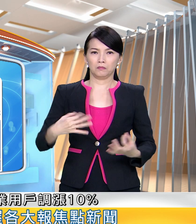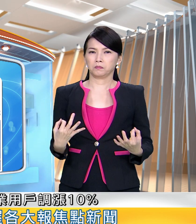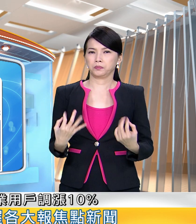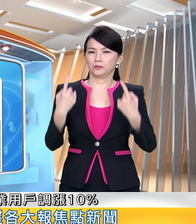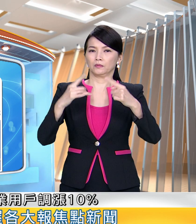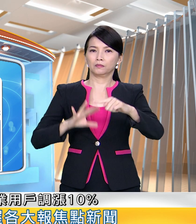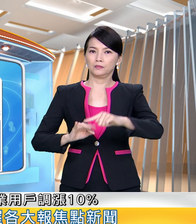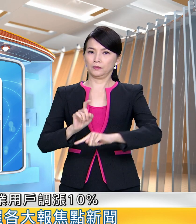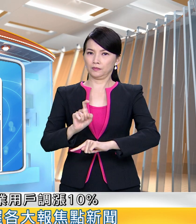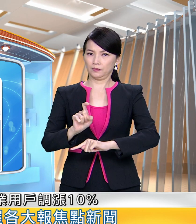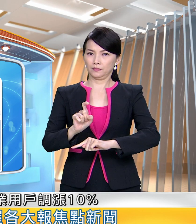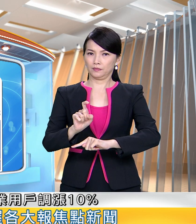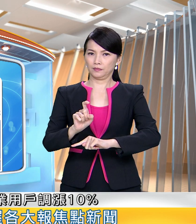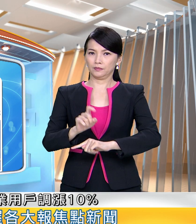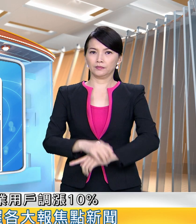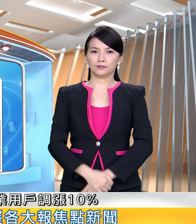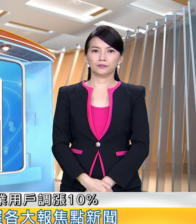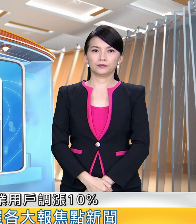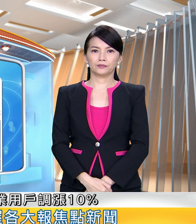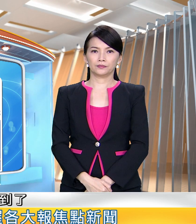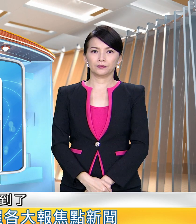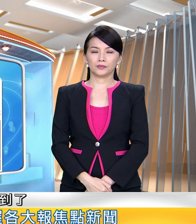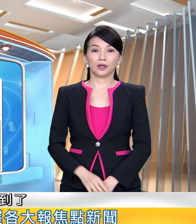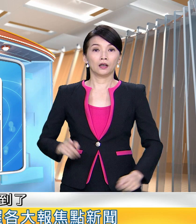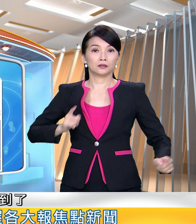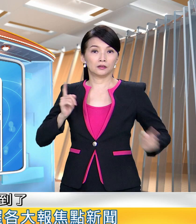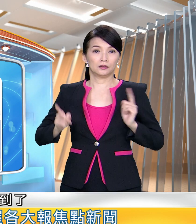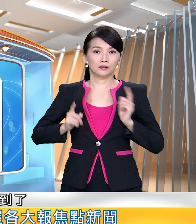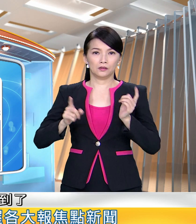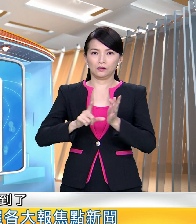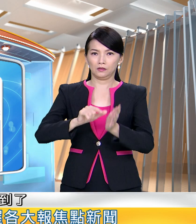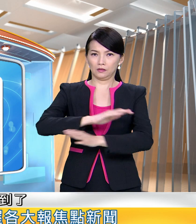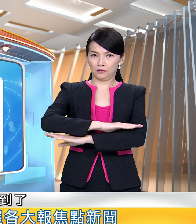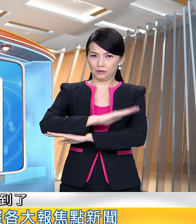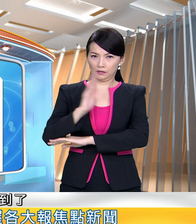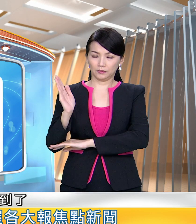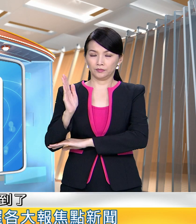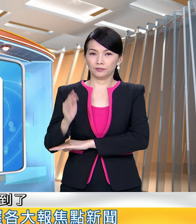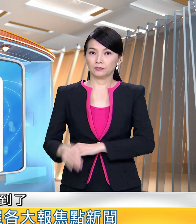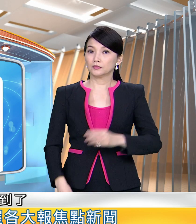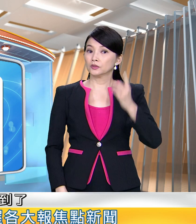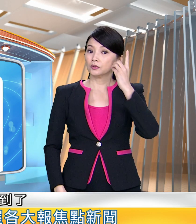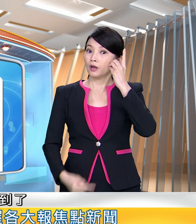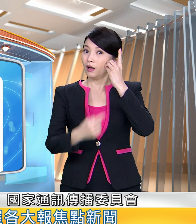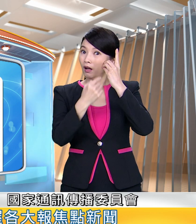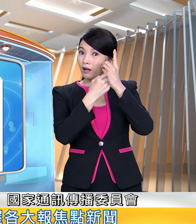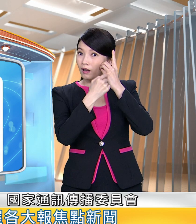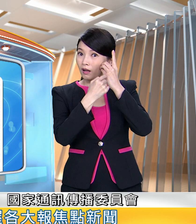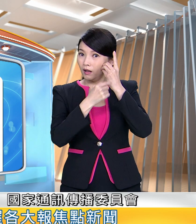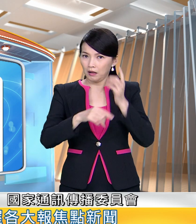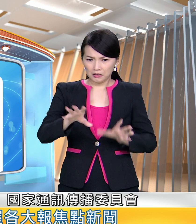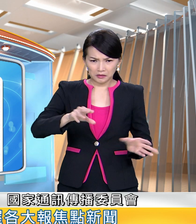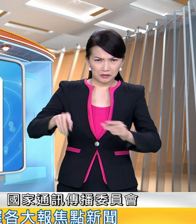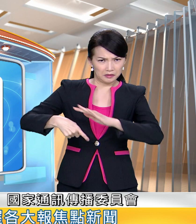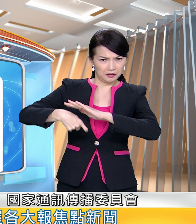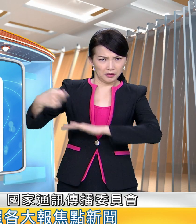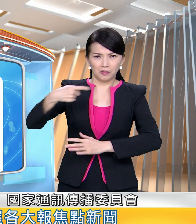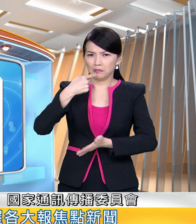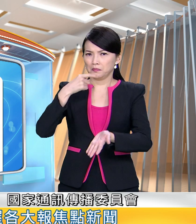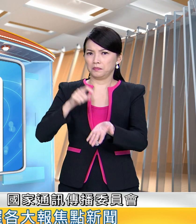涨10%。自由时报则是提到了手机资安亮红灯，